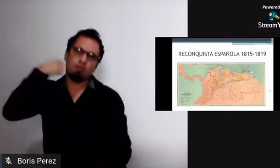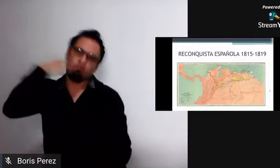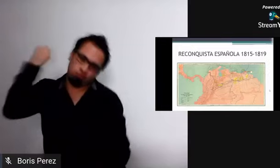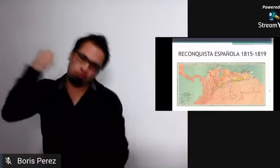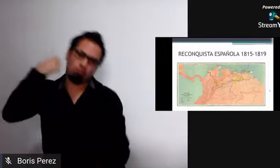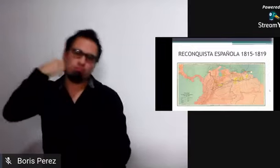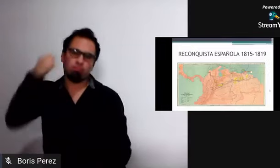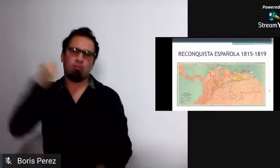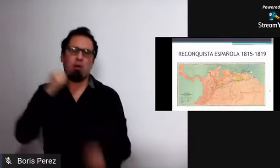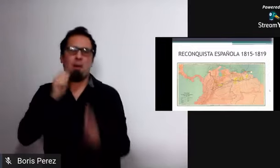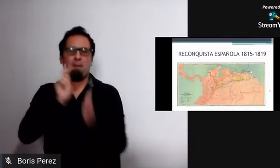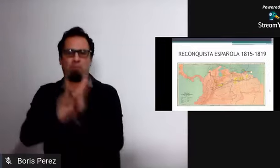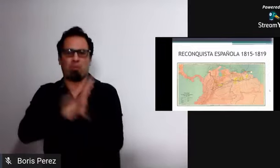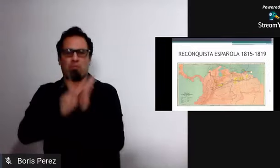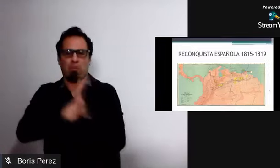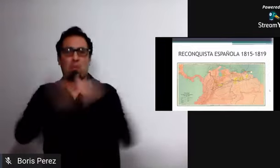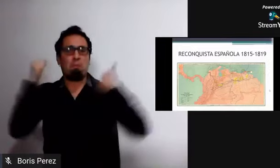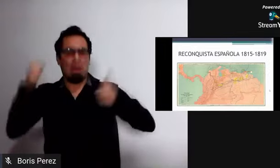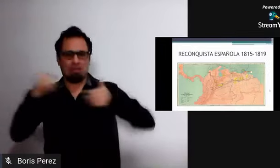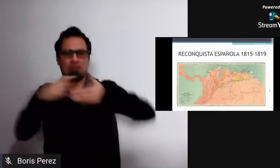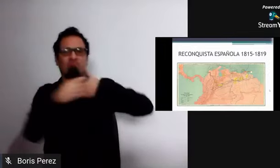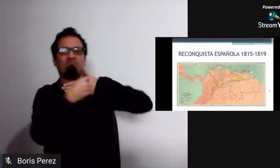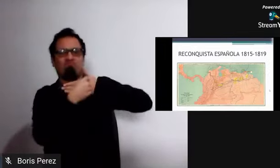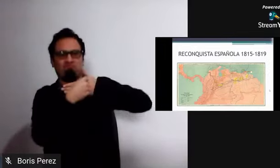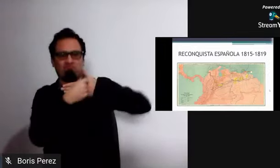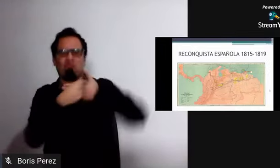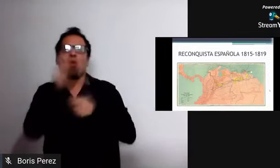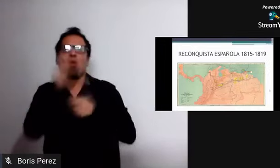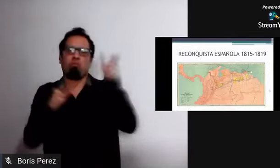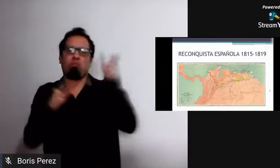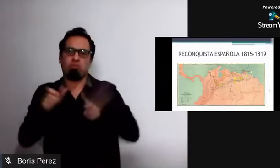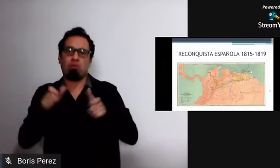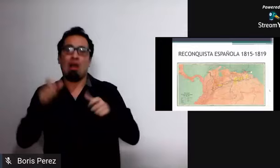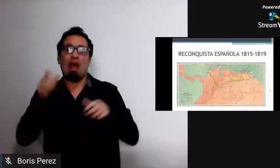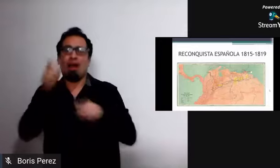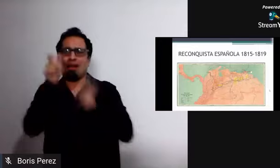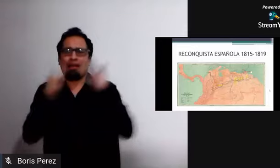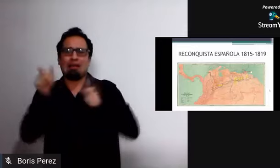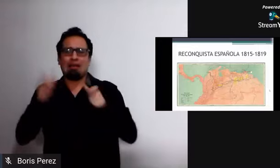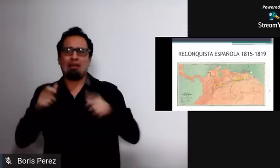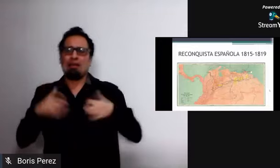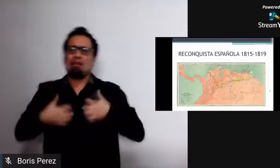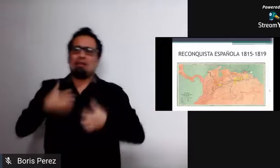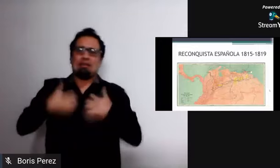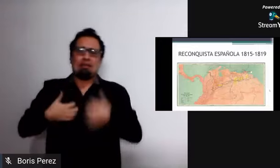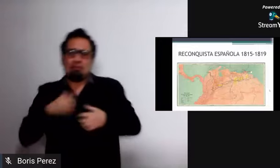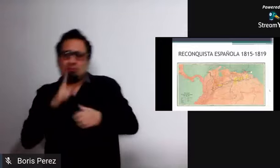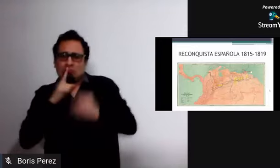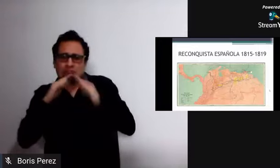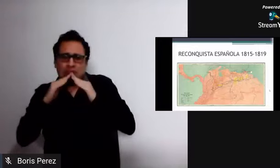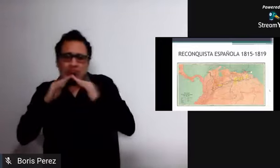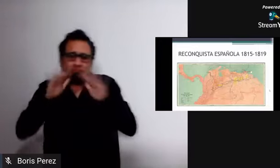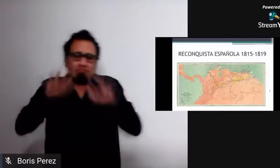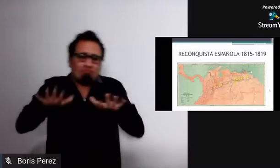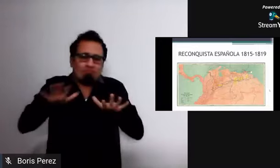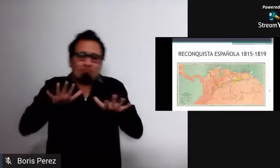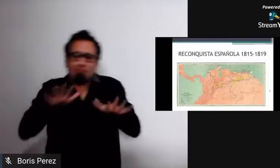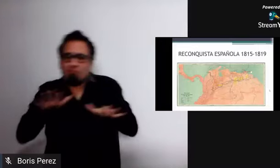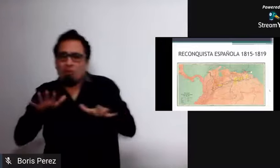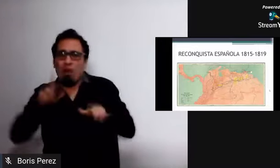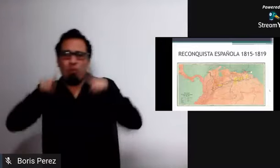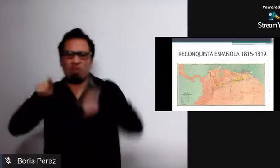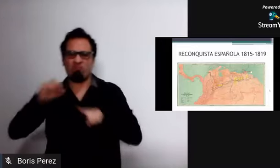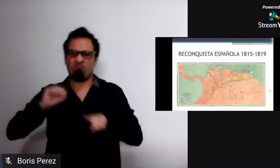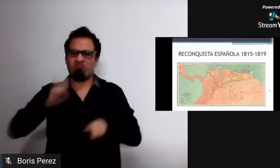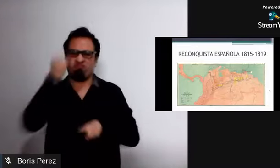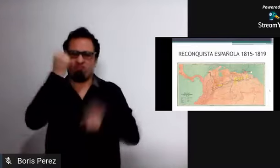la batalla, algunos fueron condenados a la horca. Entonces, digamos que en medio de todas esas